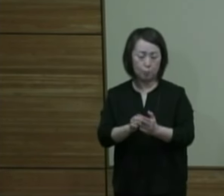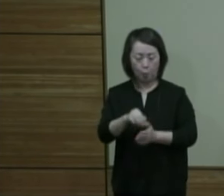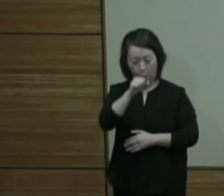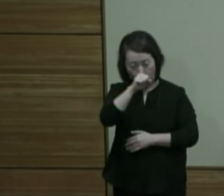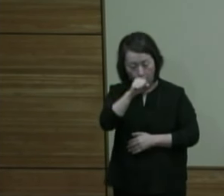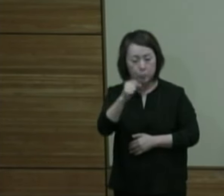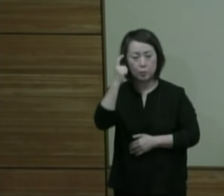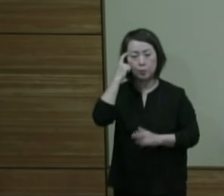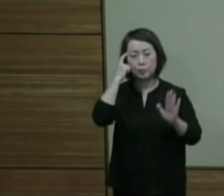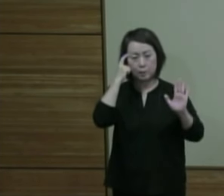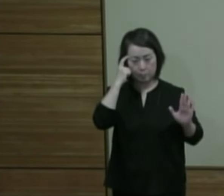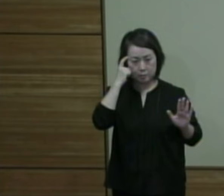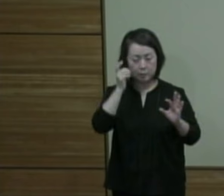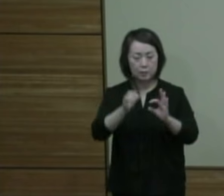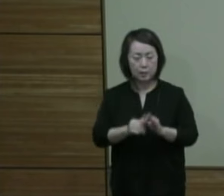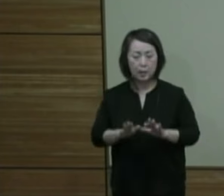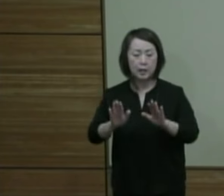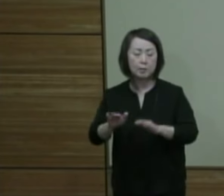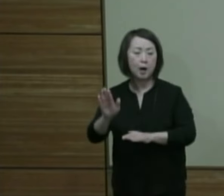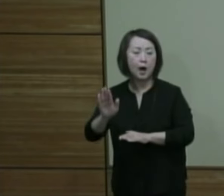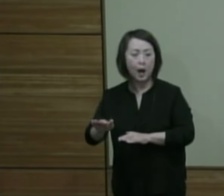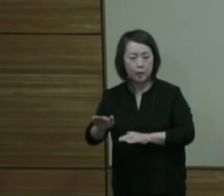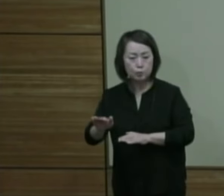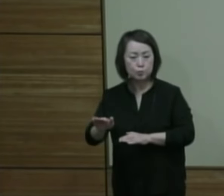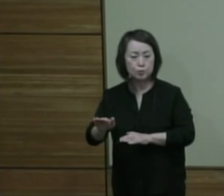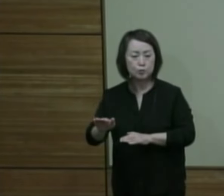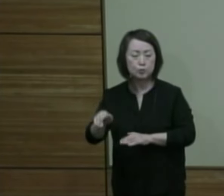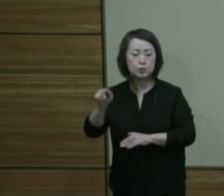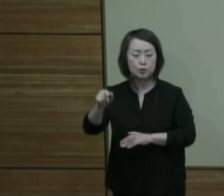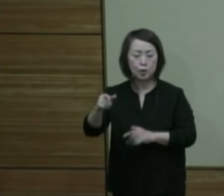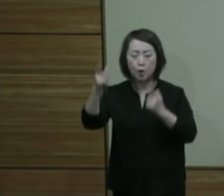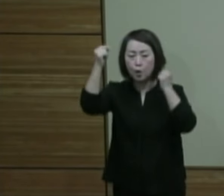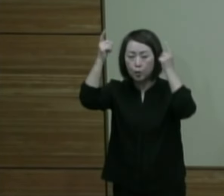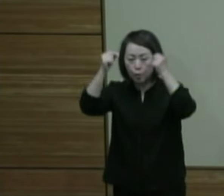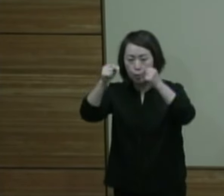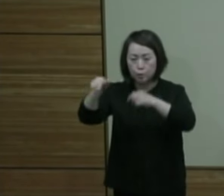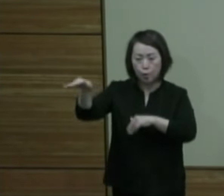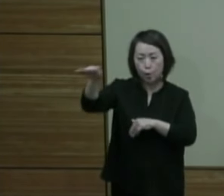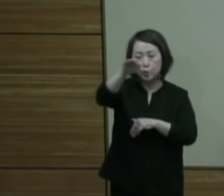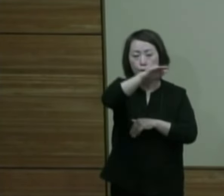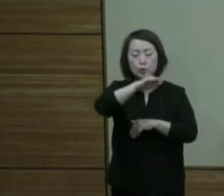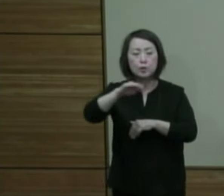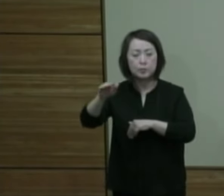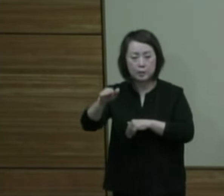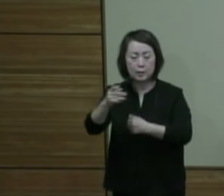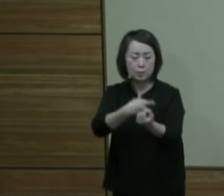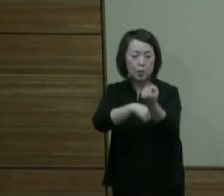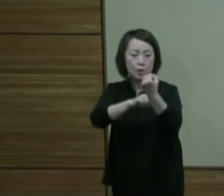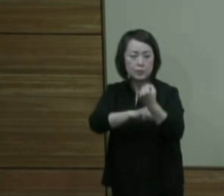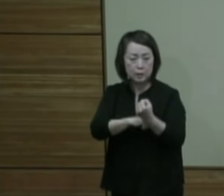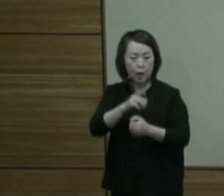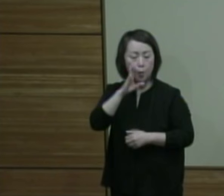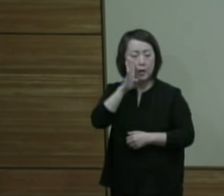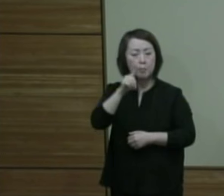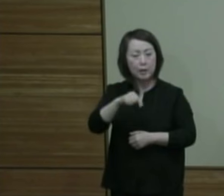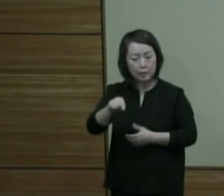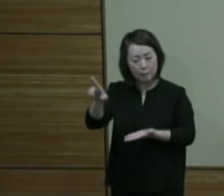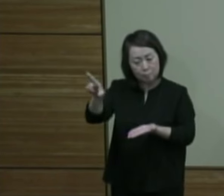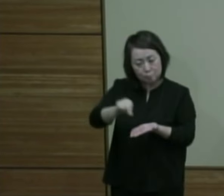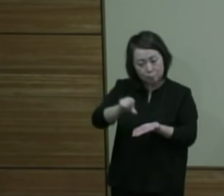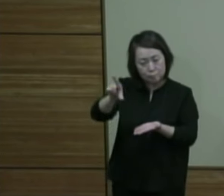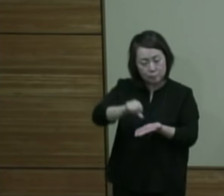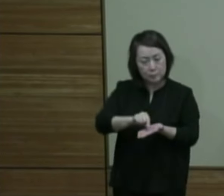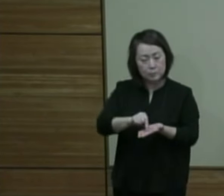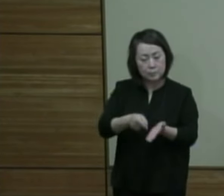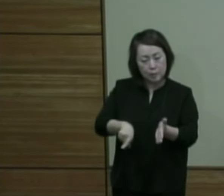ので、今ある高等教育の皆さん の, あの活力を県に取り込んでいきたいと、まあ、それが今回の一